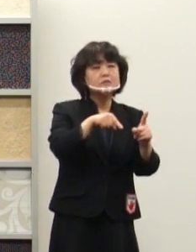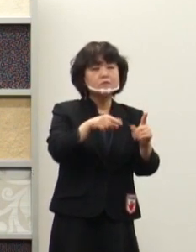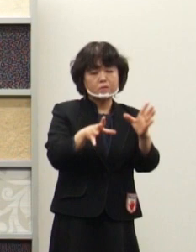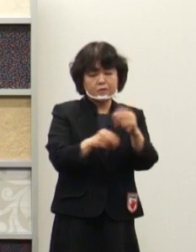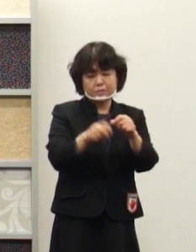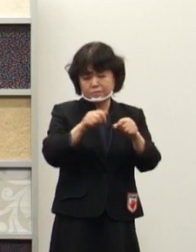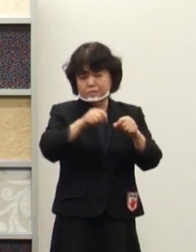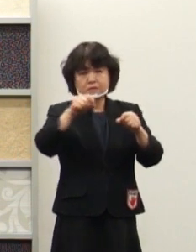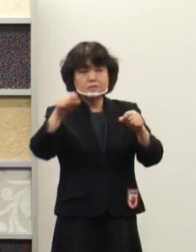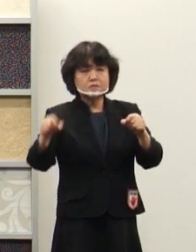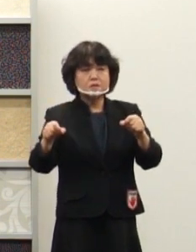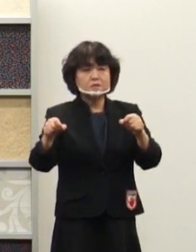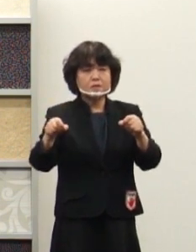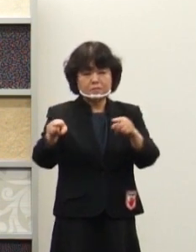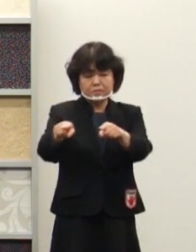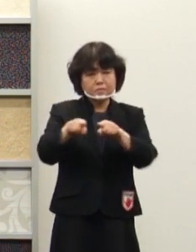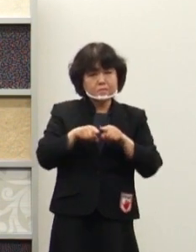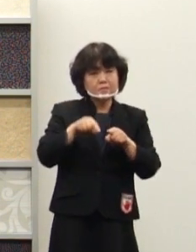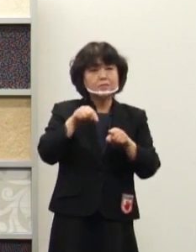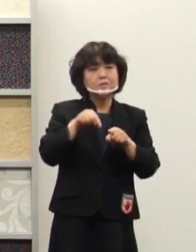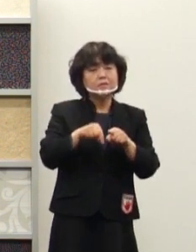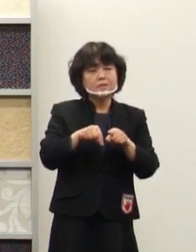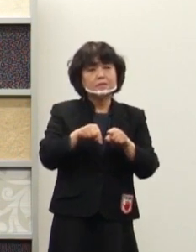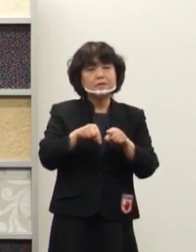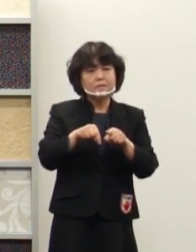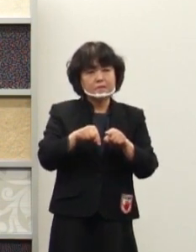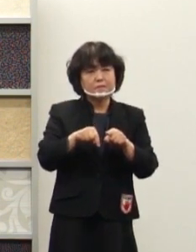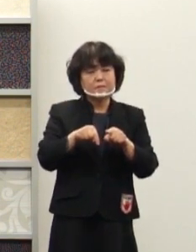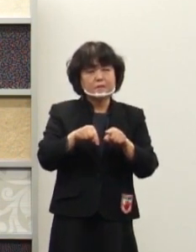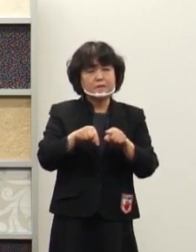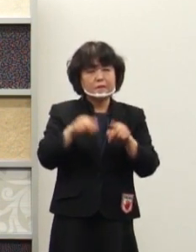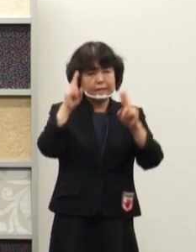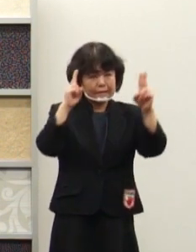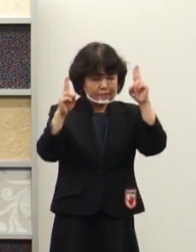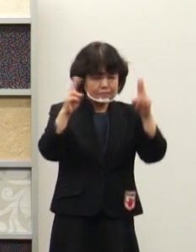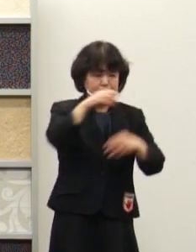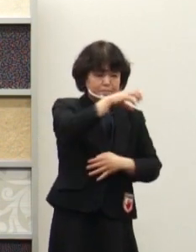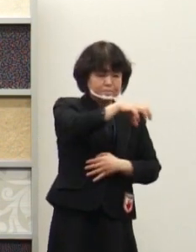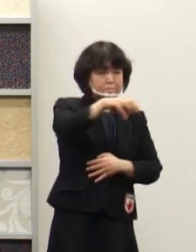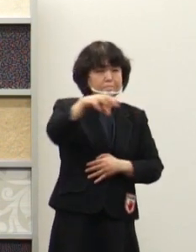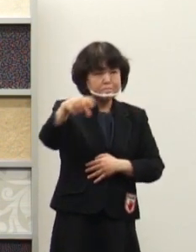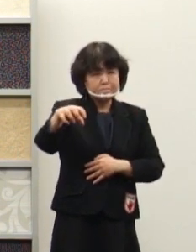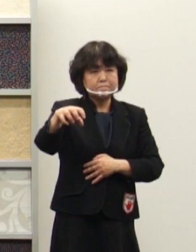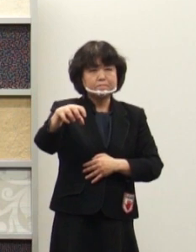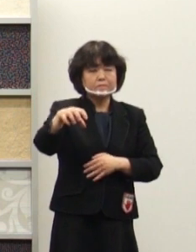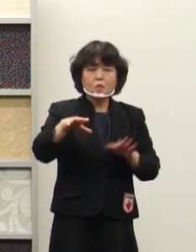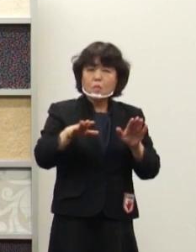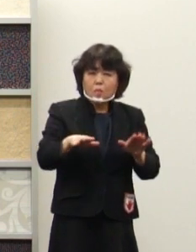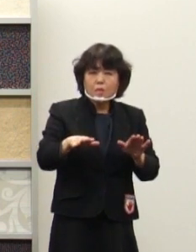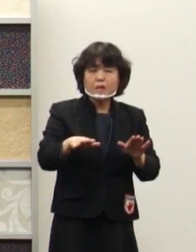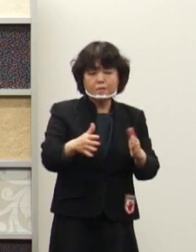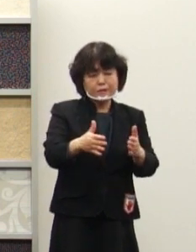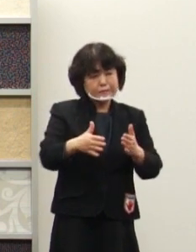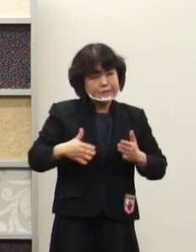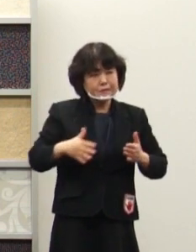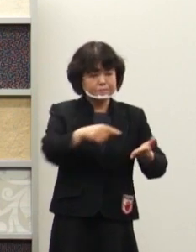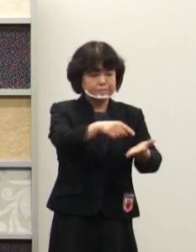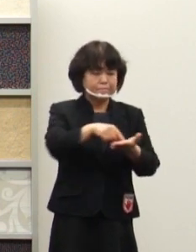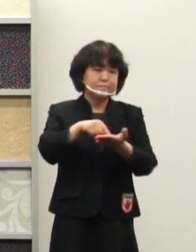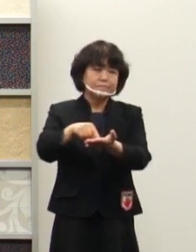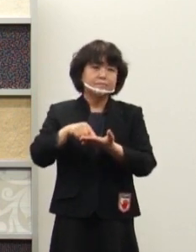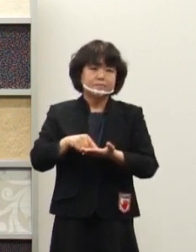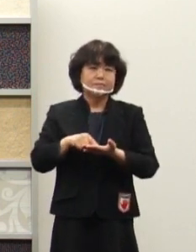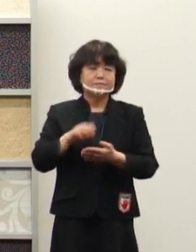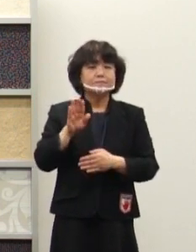ということで、ぜひそういう会社さんからですね、辞退させてほしいと、こういうお申し出を、いただ